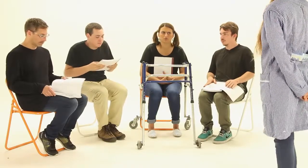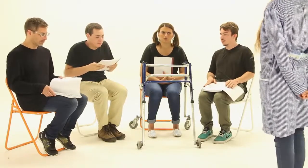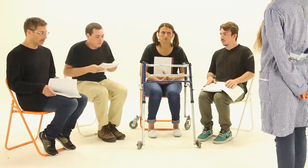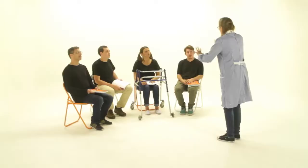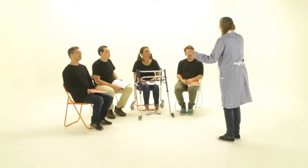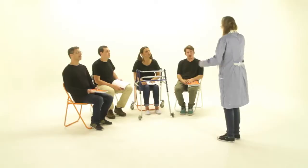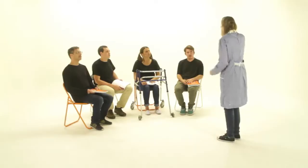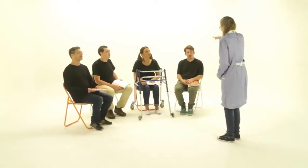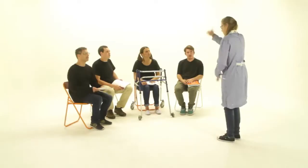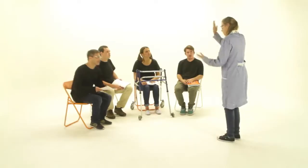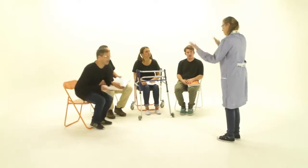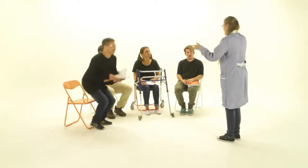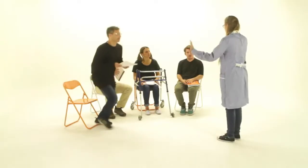ahora, se van todos para el recreo.